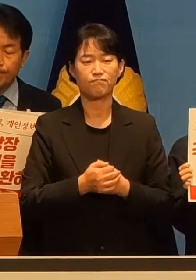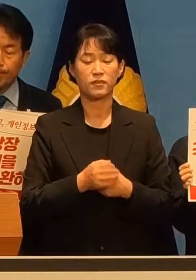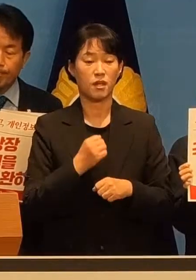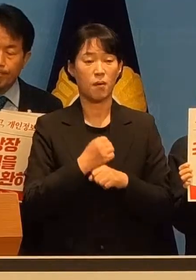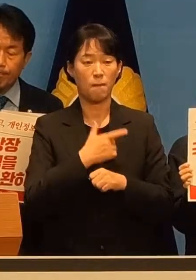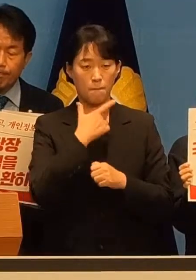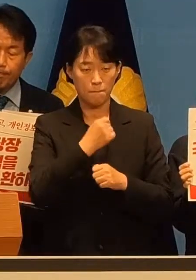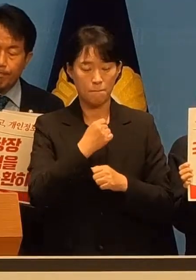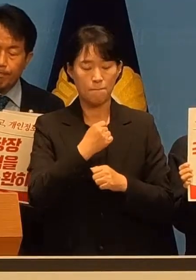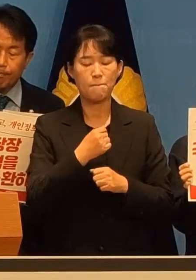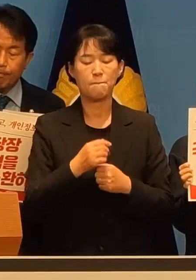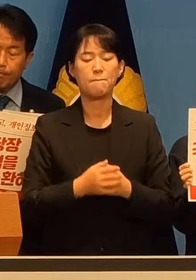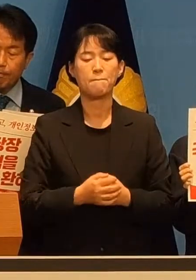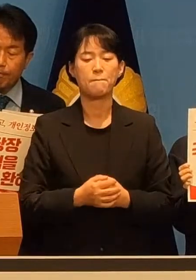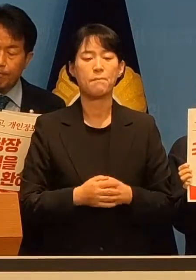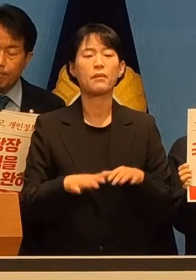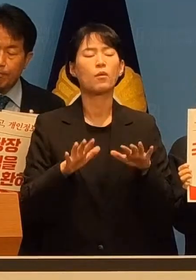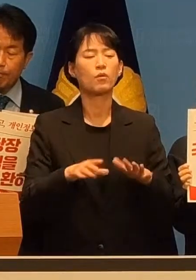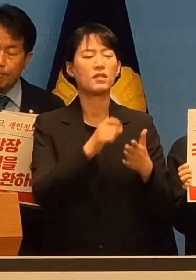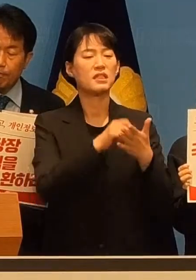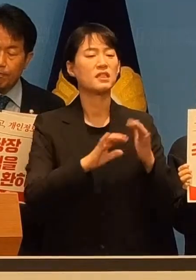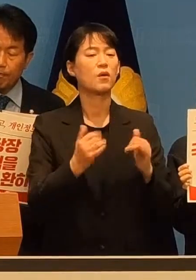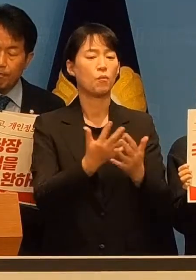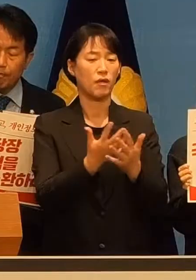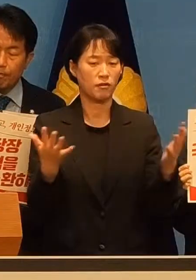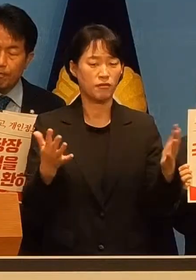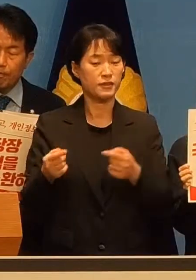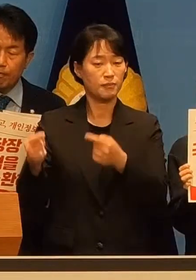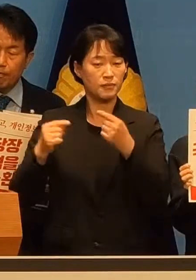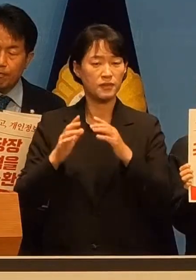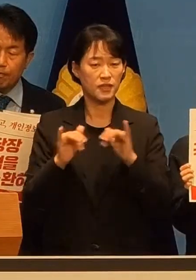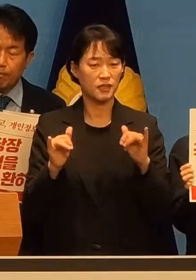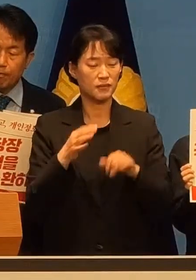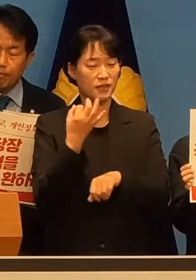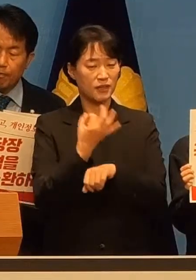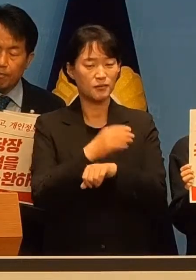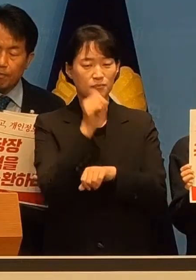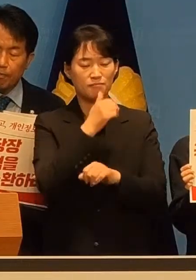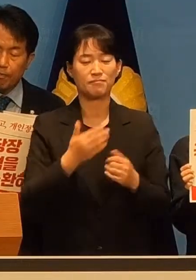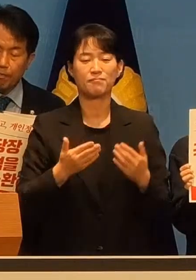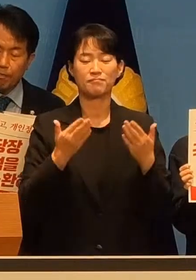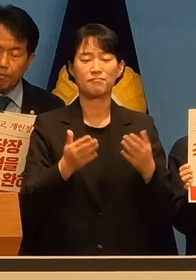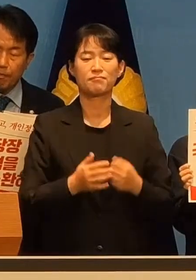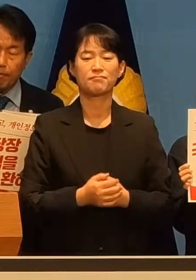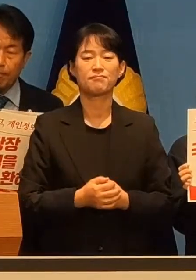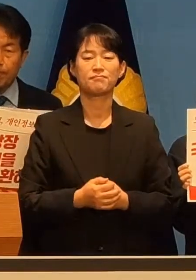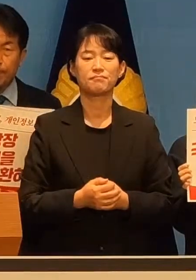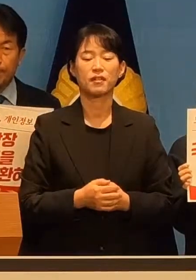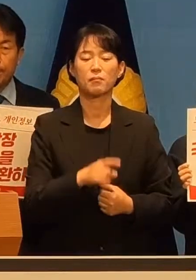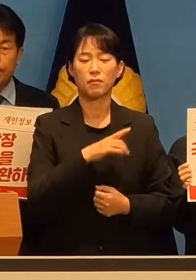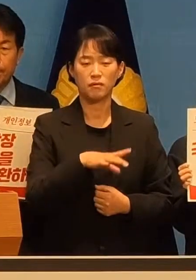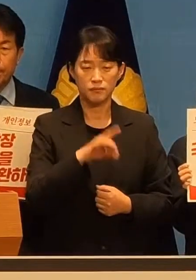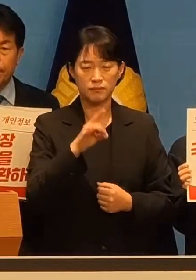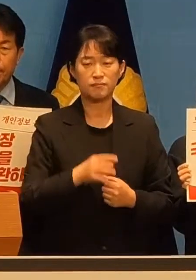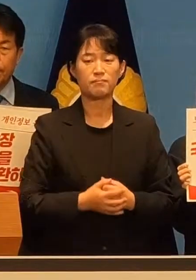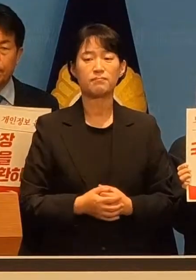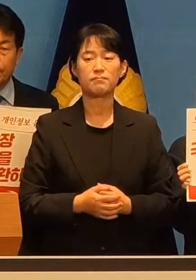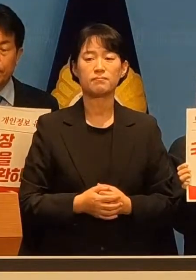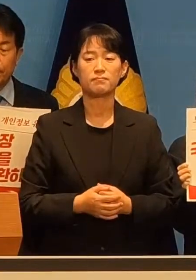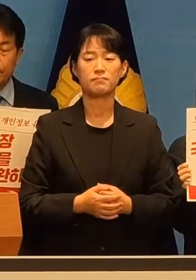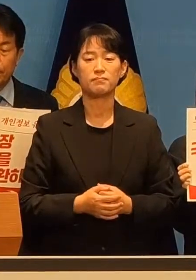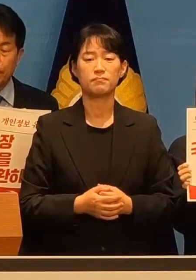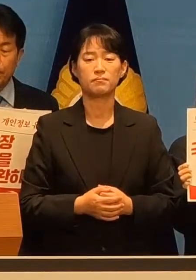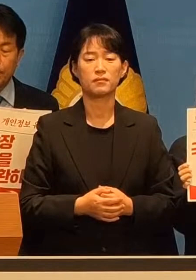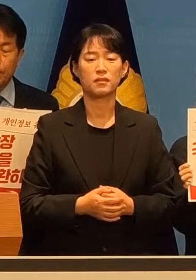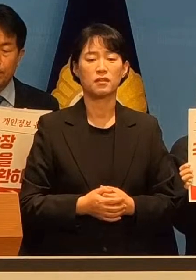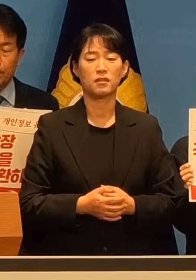하시고자 합니다. 오늘 기자회견 참석하신 분들 간단히 소개해 드리겠습니다. 먼저